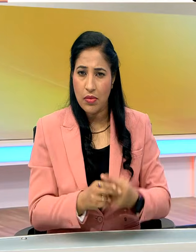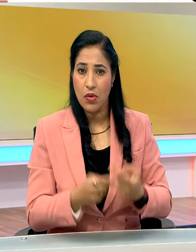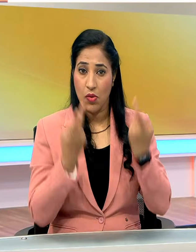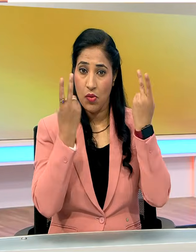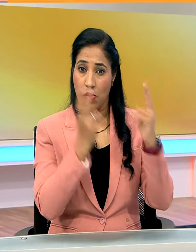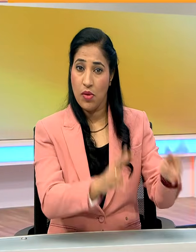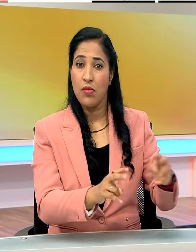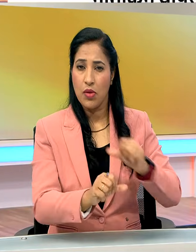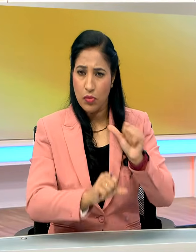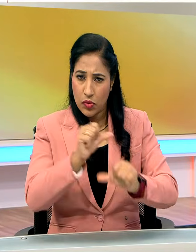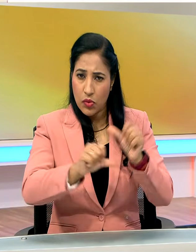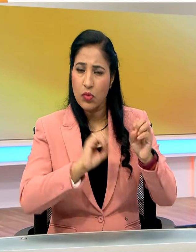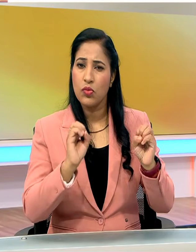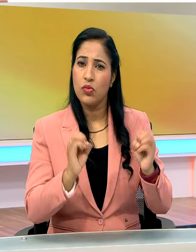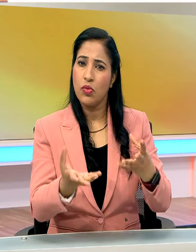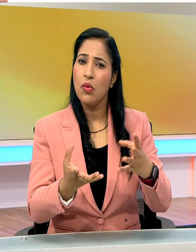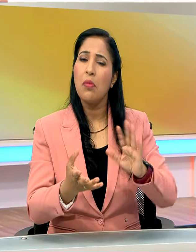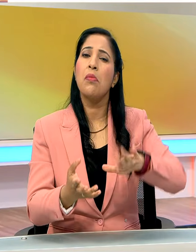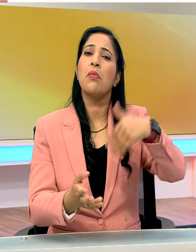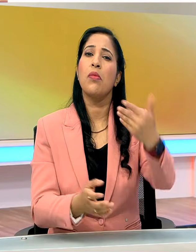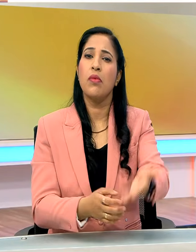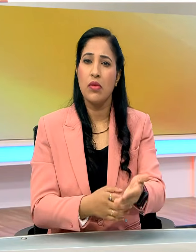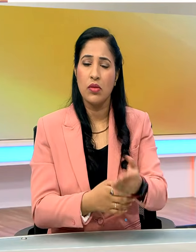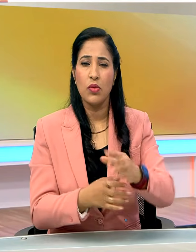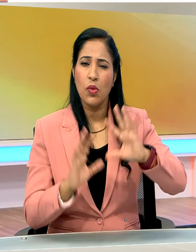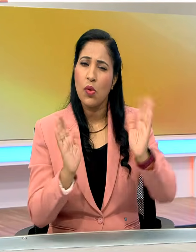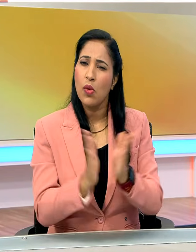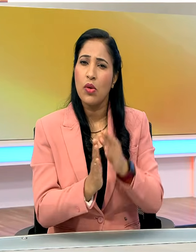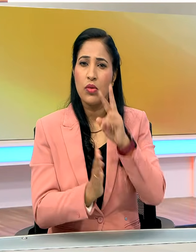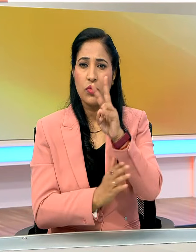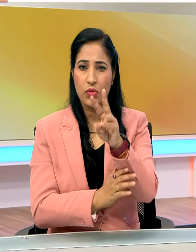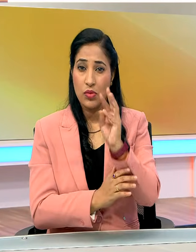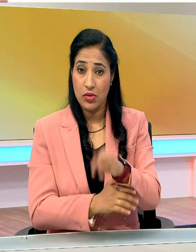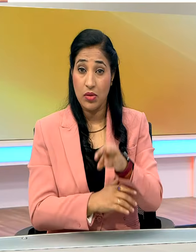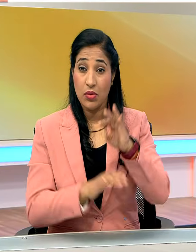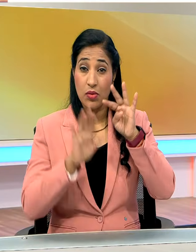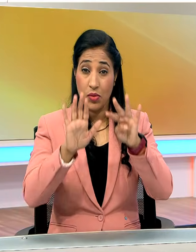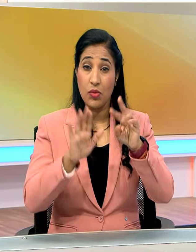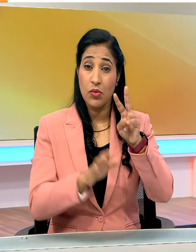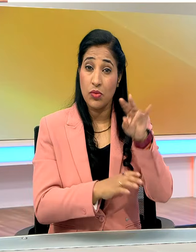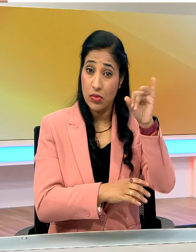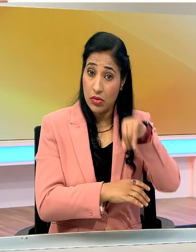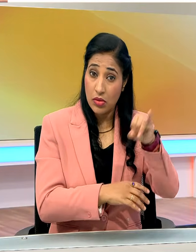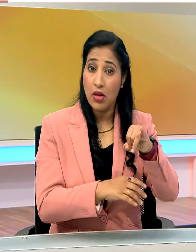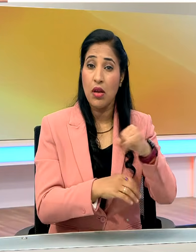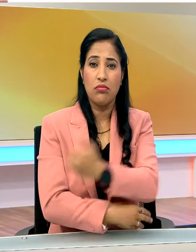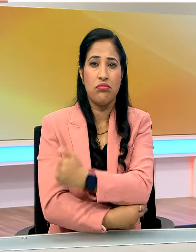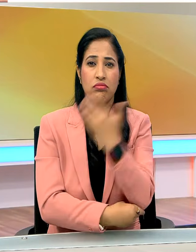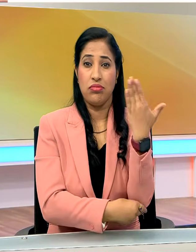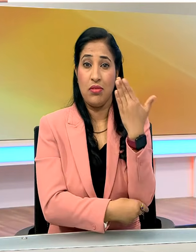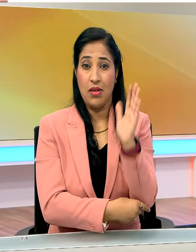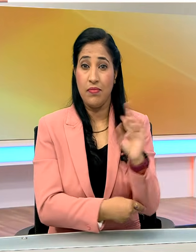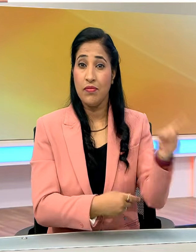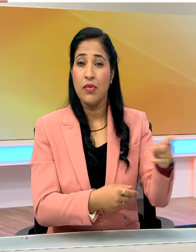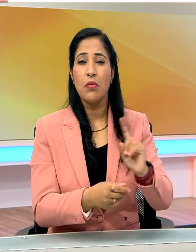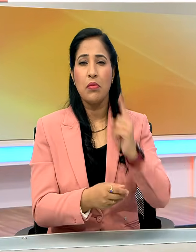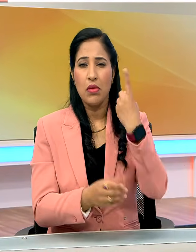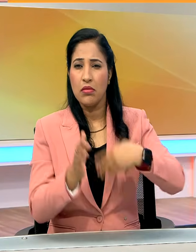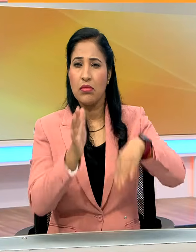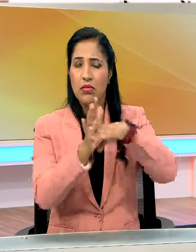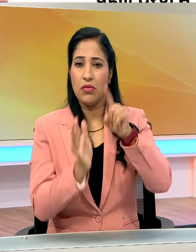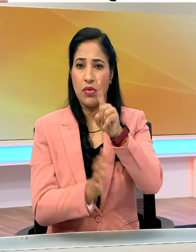नामांकन वापस लेने की प्रक्रिया पूरी होने के बाद अब कुल 2926 उम्मीदवार चुनावी मैदान में हैं। पहले चरण में 152 सीटों